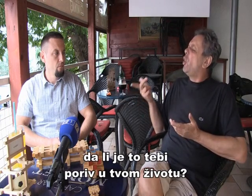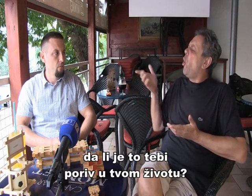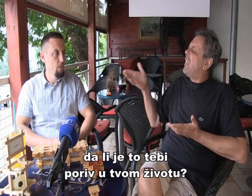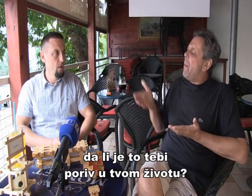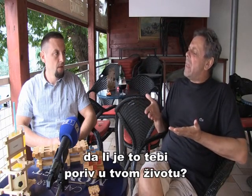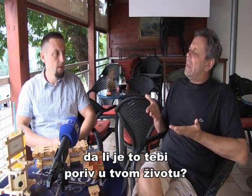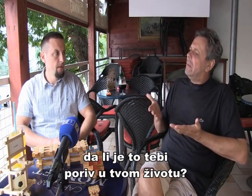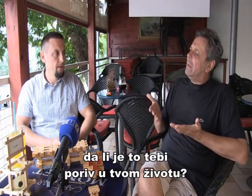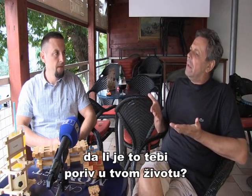to tebi,